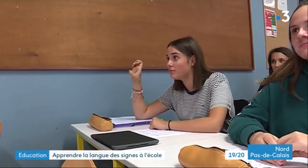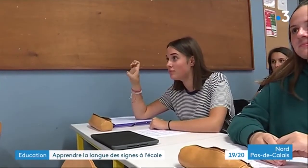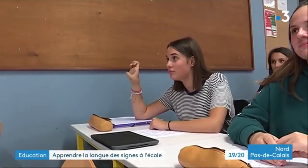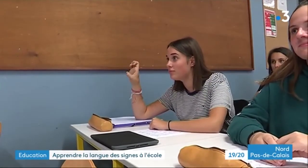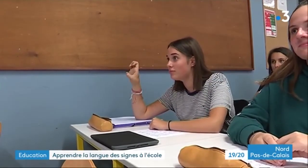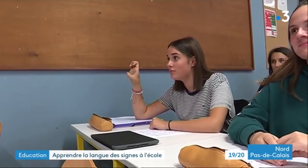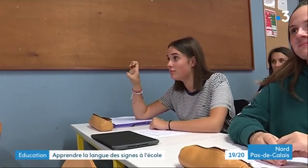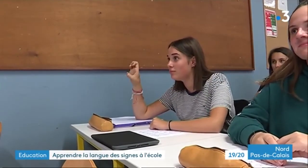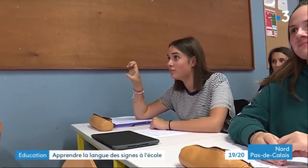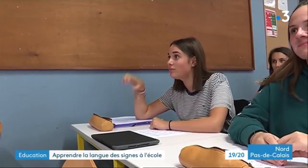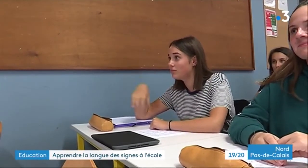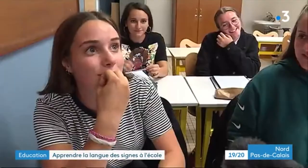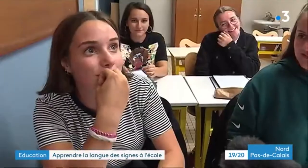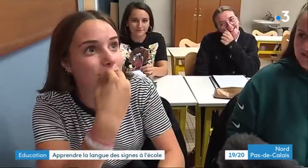concerné personnellement.